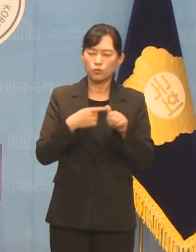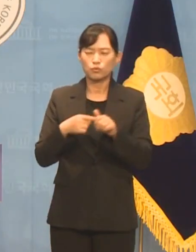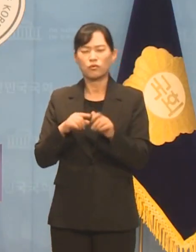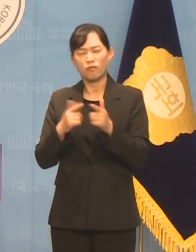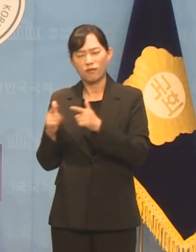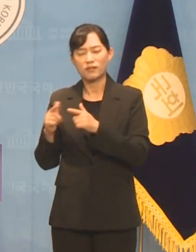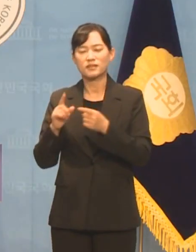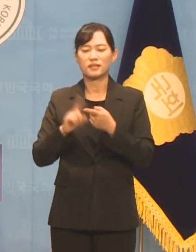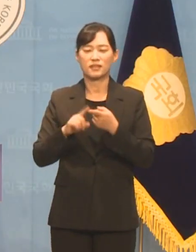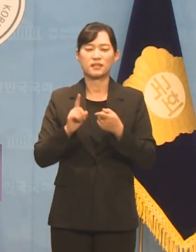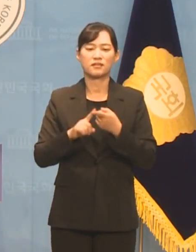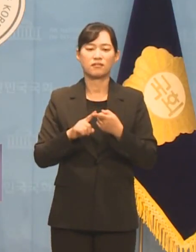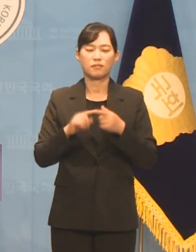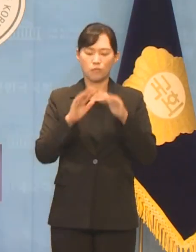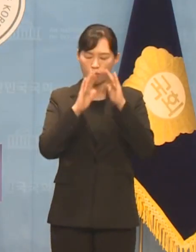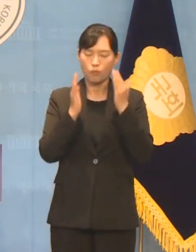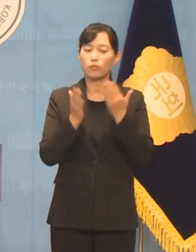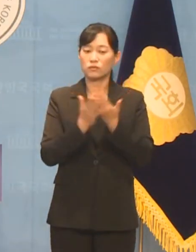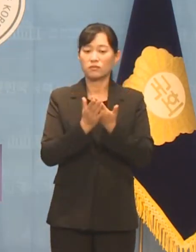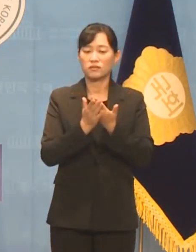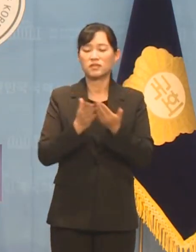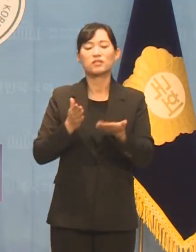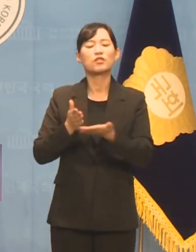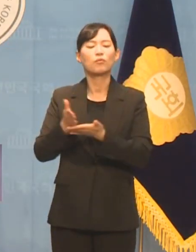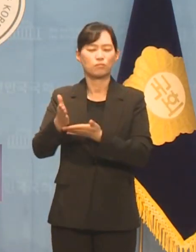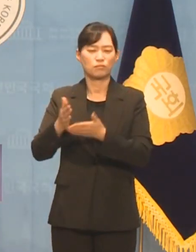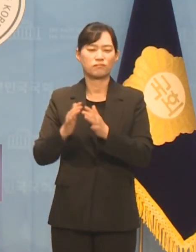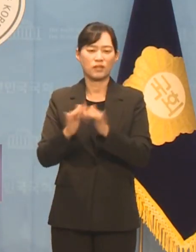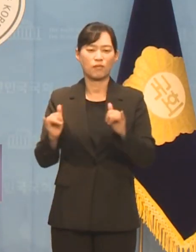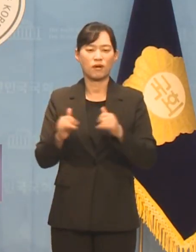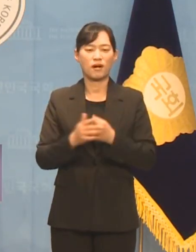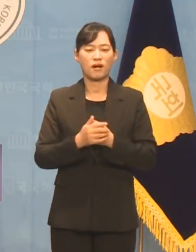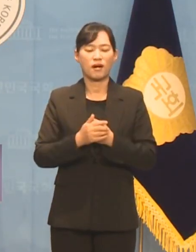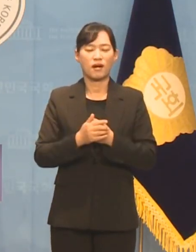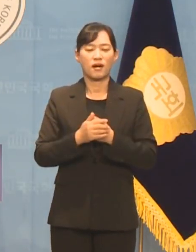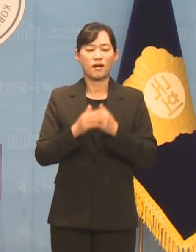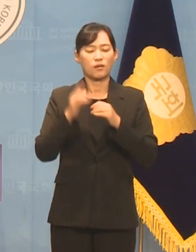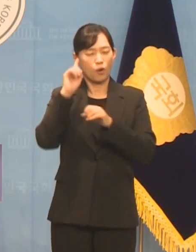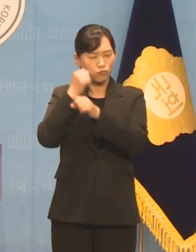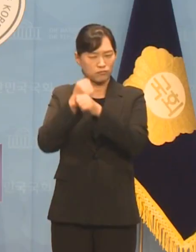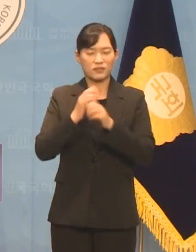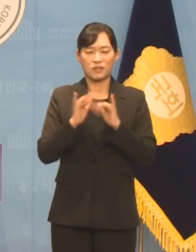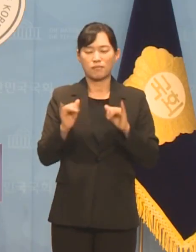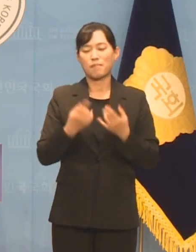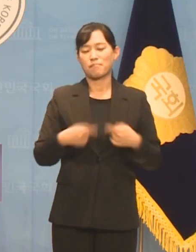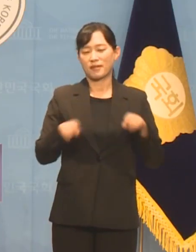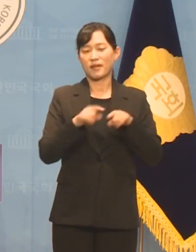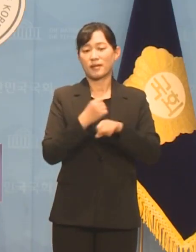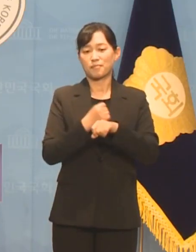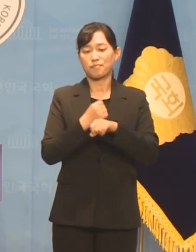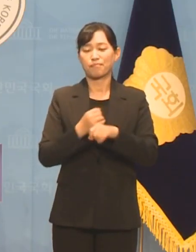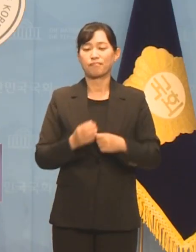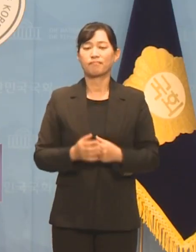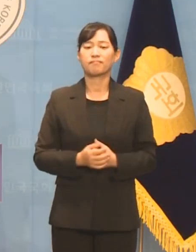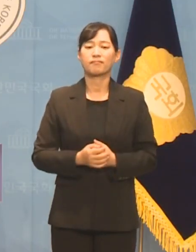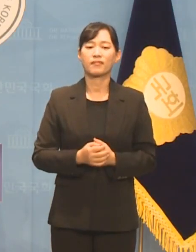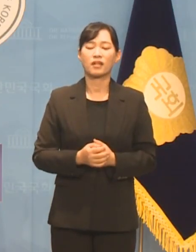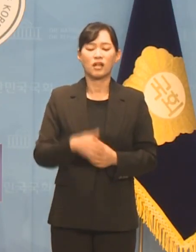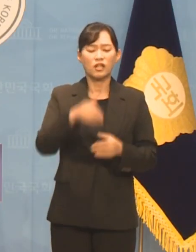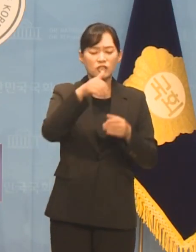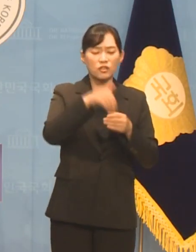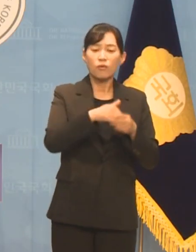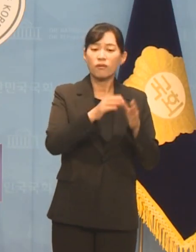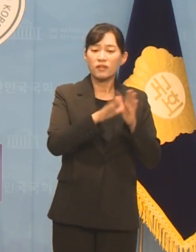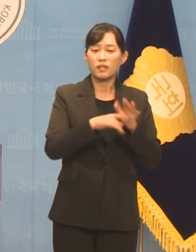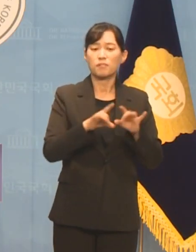세제, 금융, 복지 분야 등의 전문가와 학자로 구성되어 있습니다. 저희 싱크탱크는 선거 때만